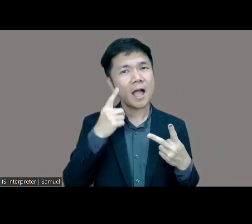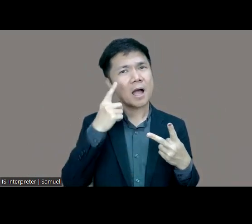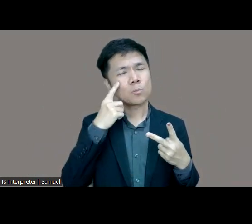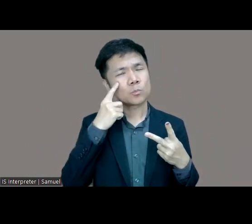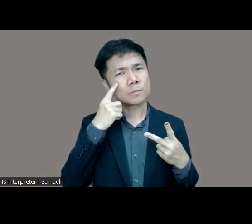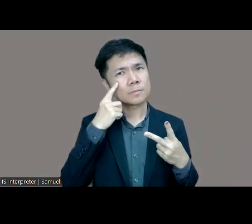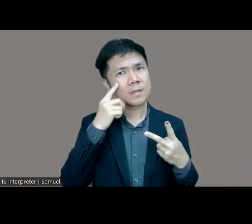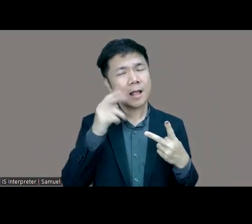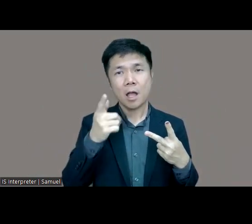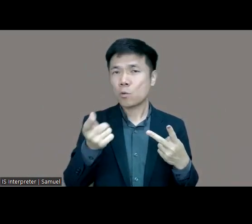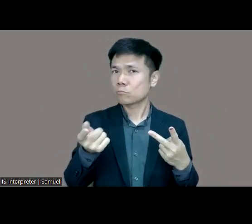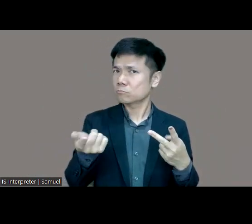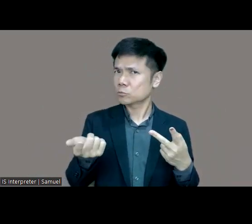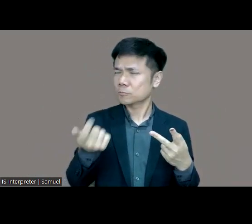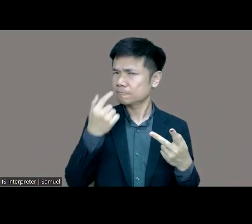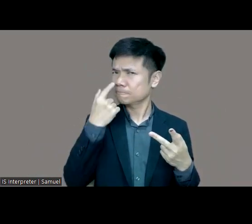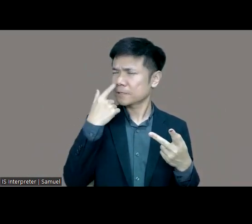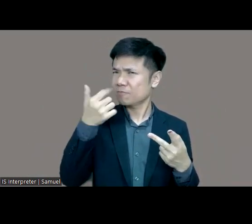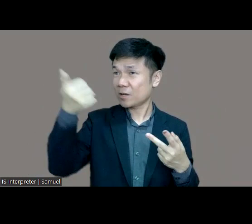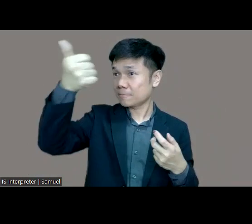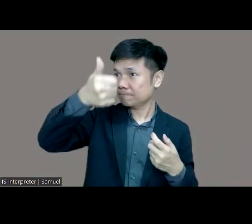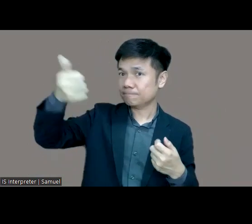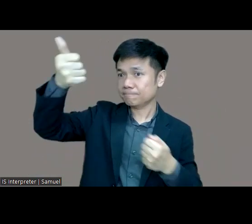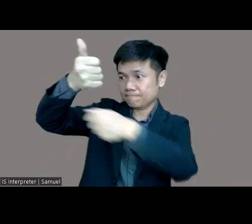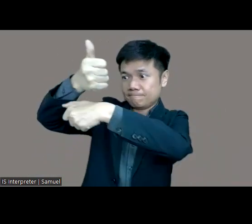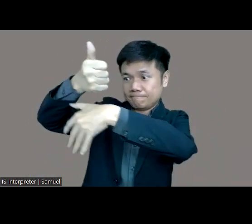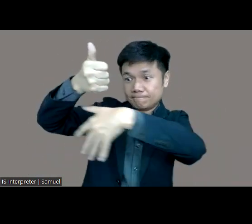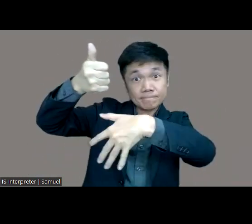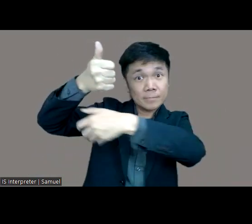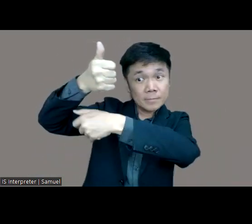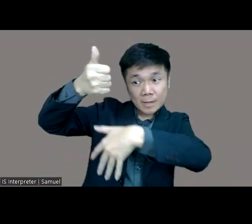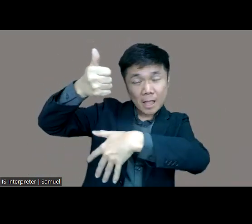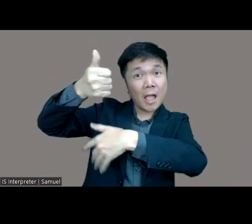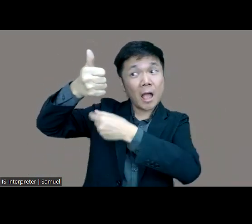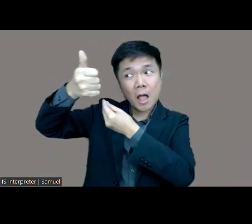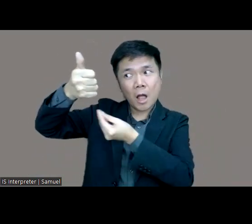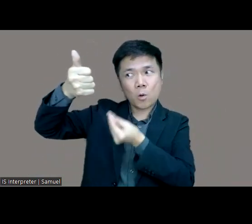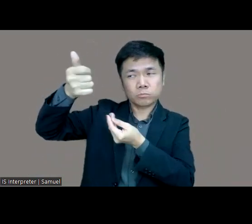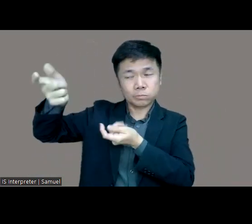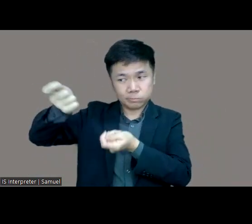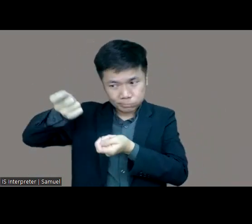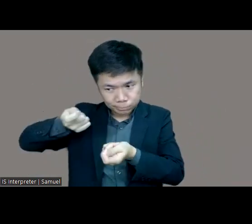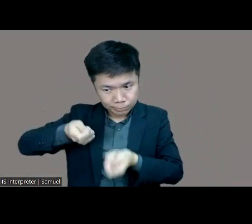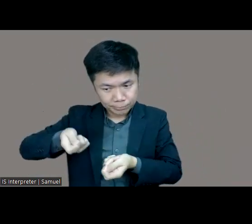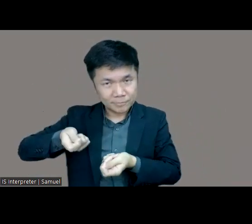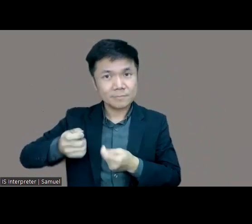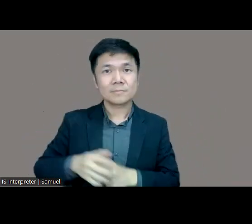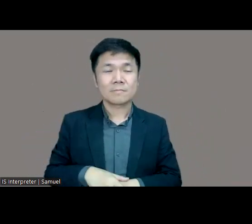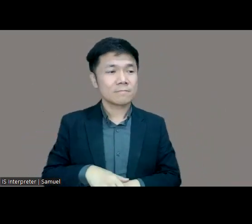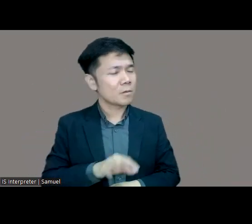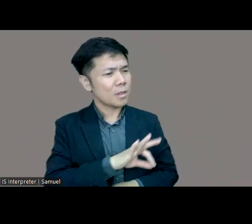je pense qu'il s'agirait de capacités structurelles ou des capacités d'administration et je